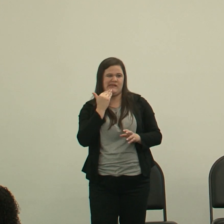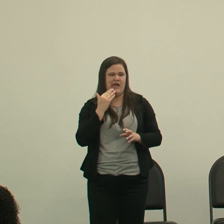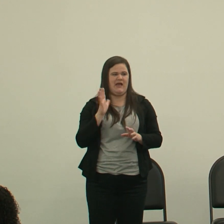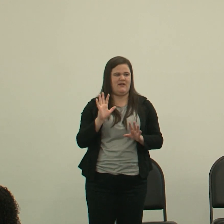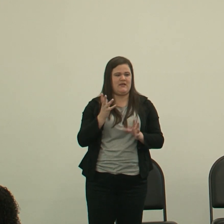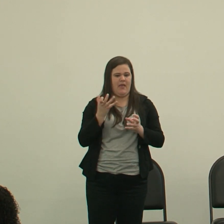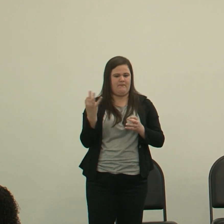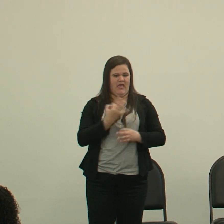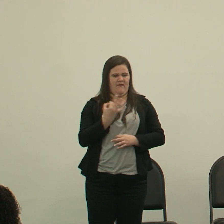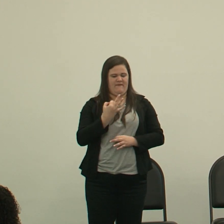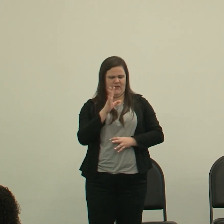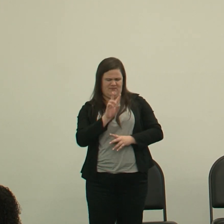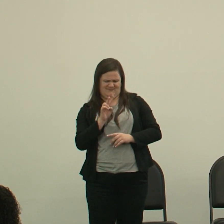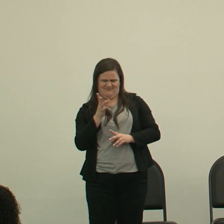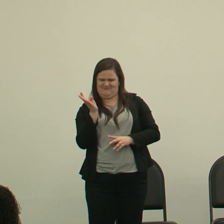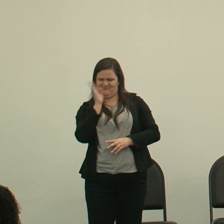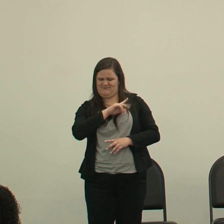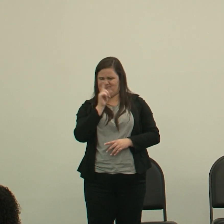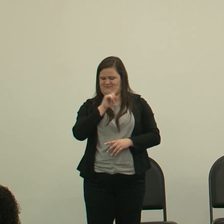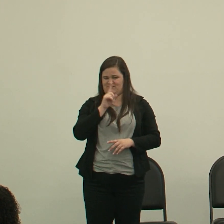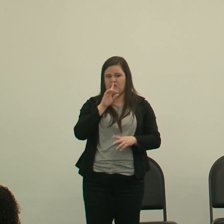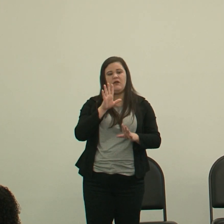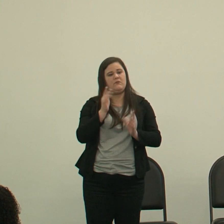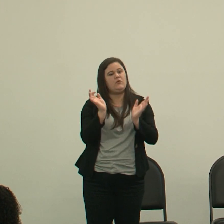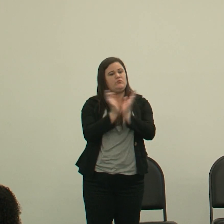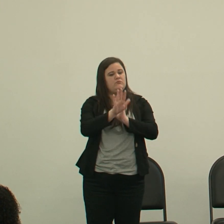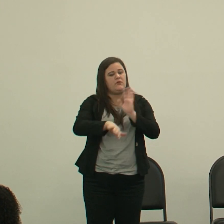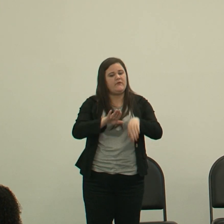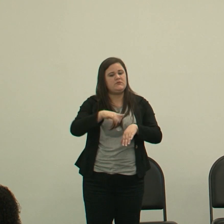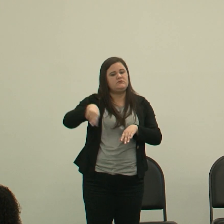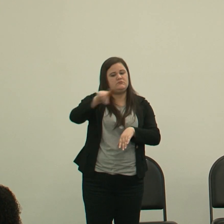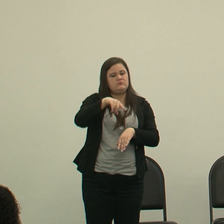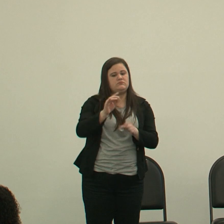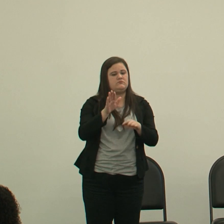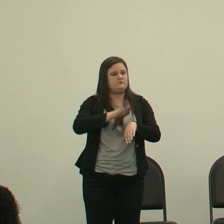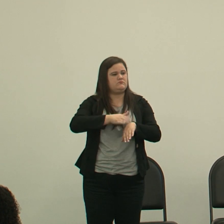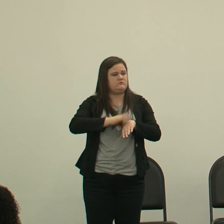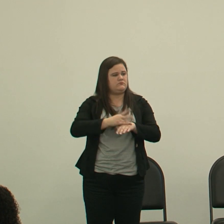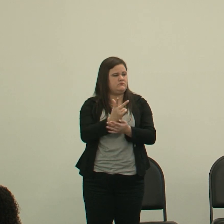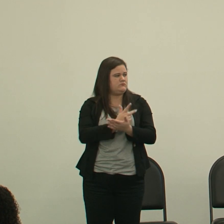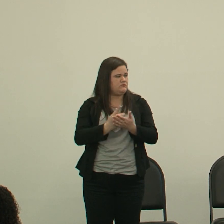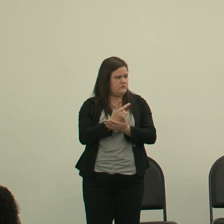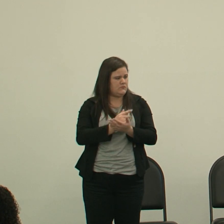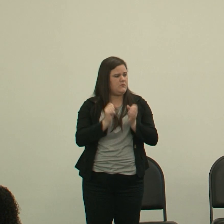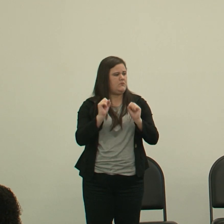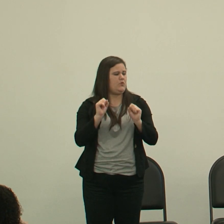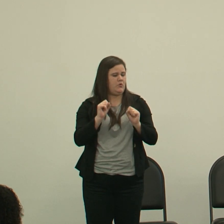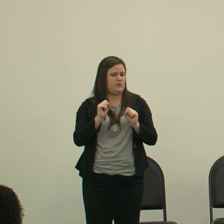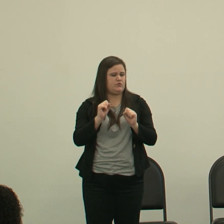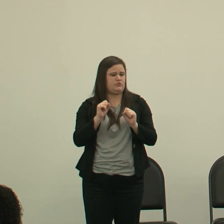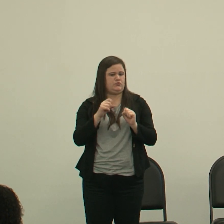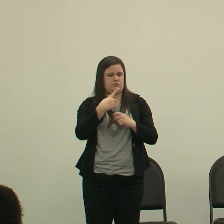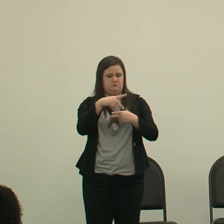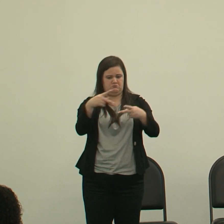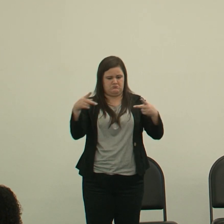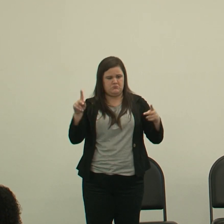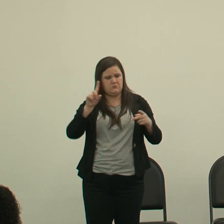fotografia. Mas, assim, com turmas, eles mesmos desenham também. E isso pode ser uma ideia para que sirva